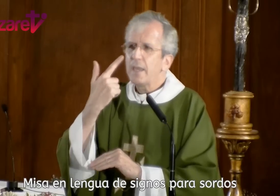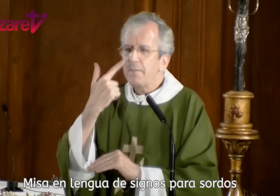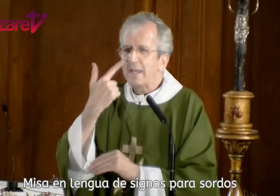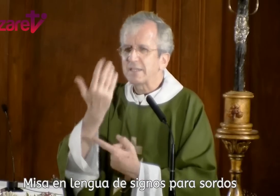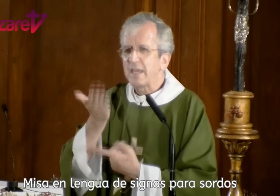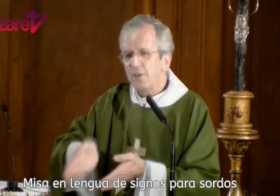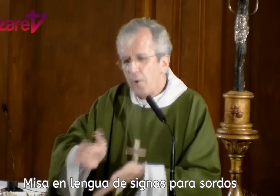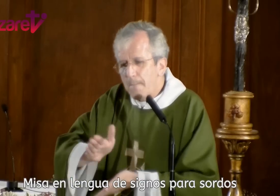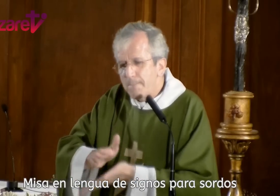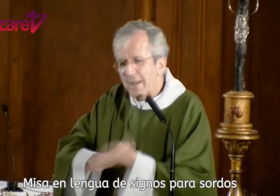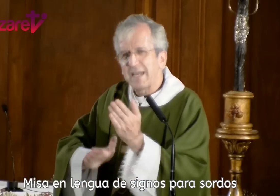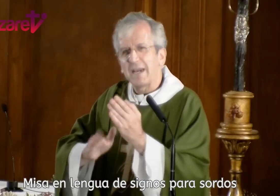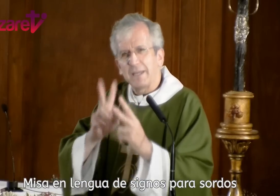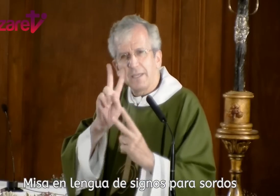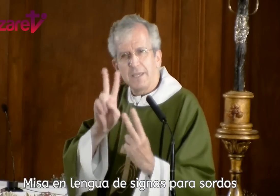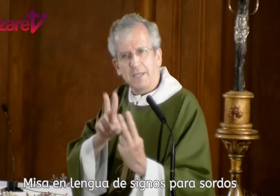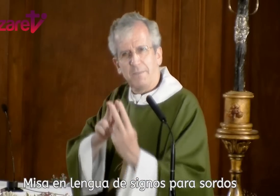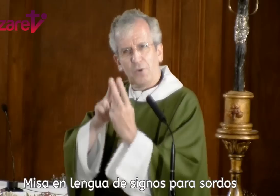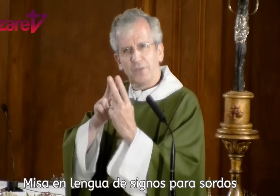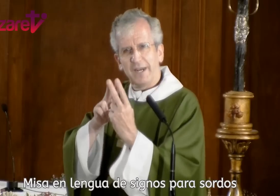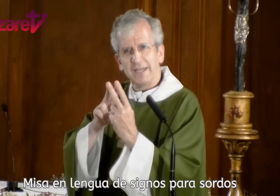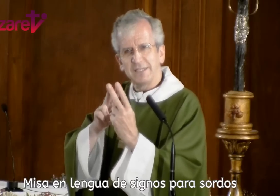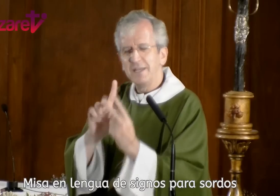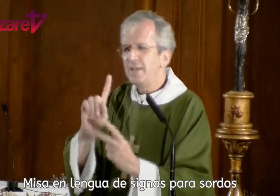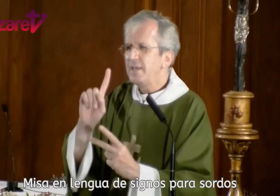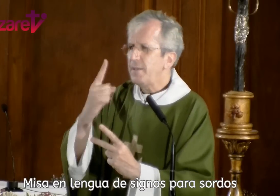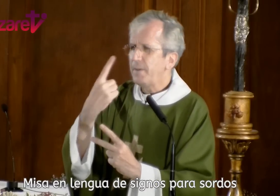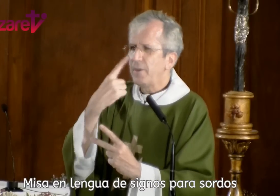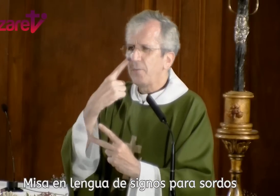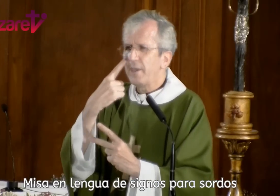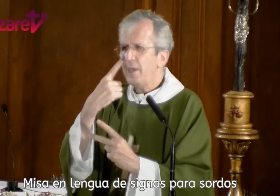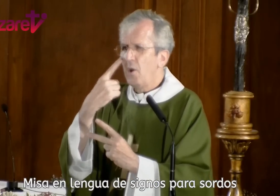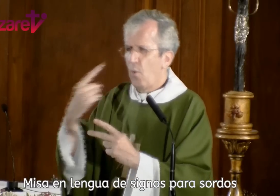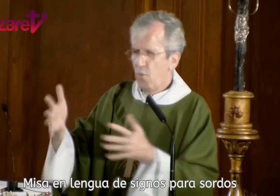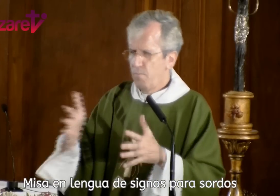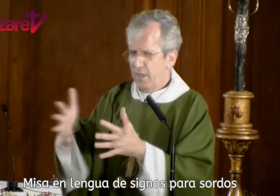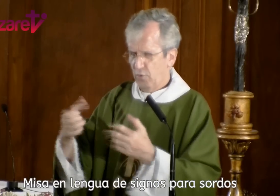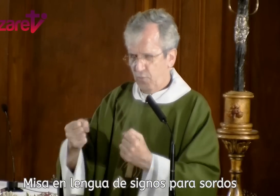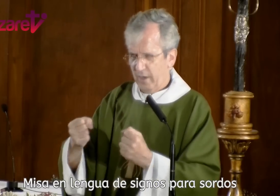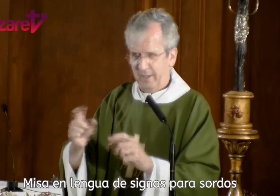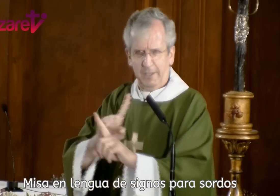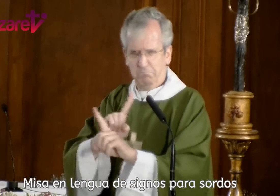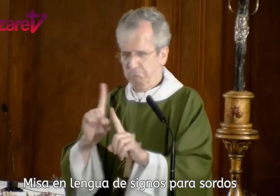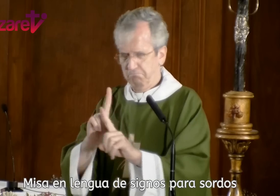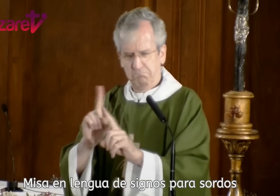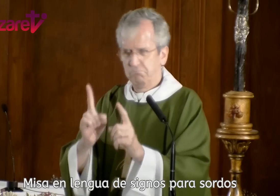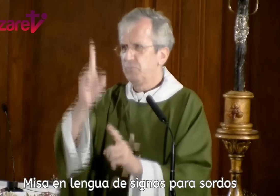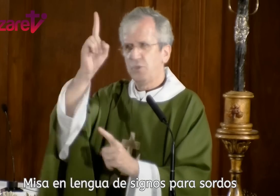y verás que quiero pasar y me encontrarás. Y primero ve un viento fuerte,